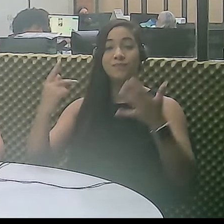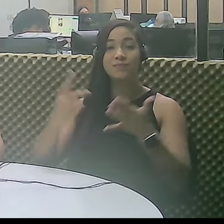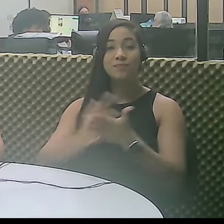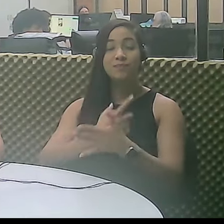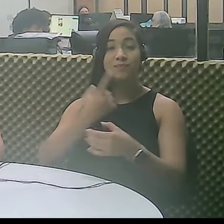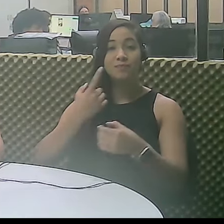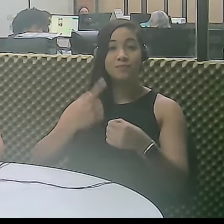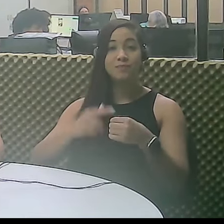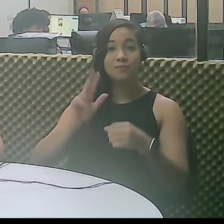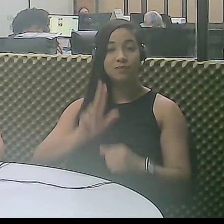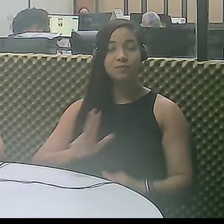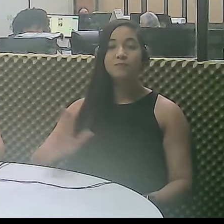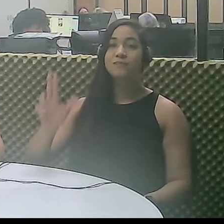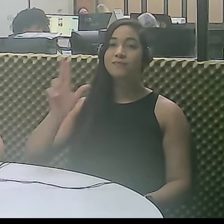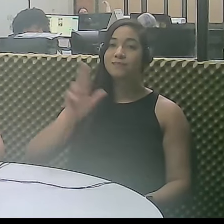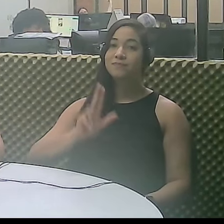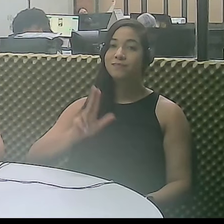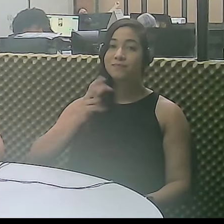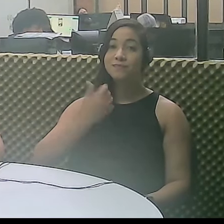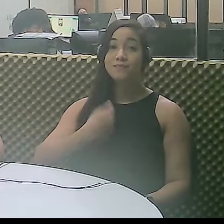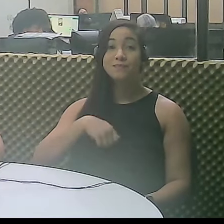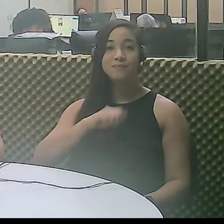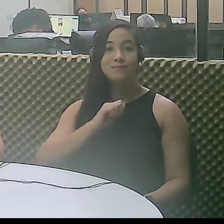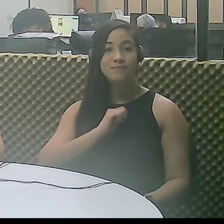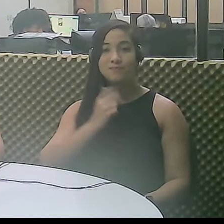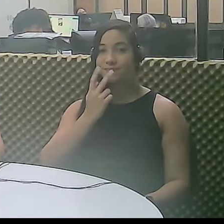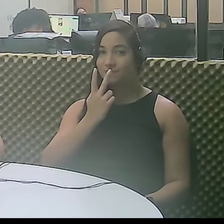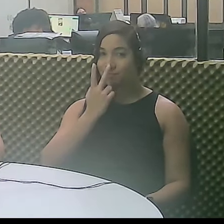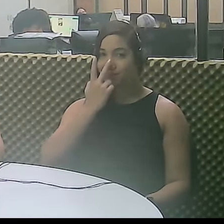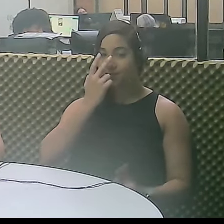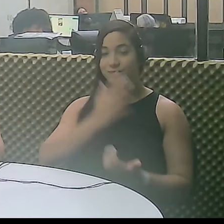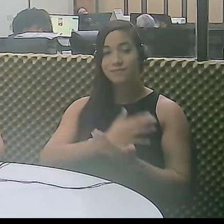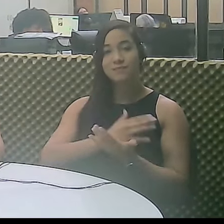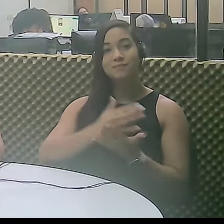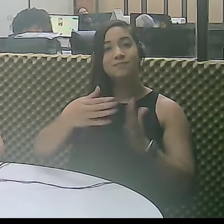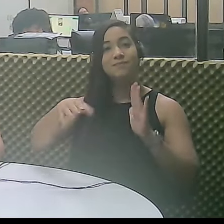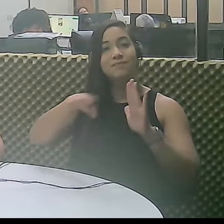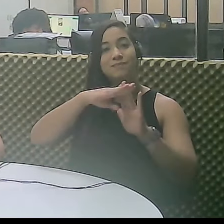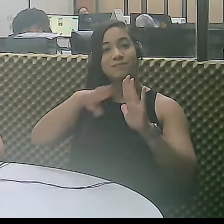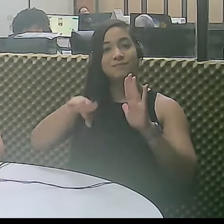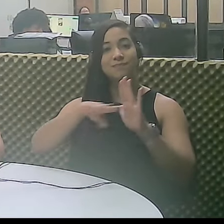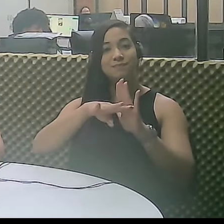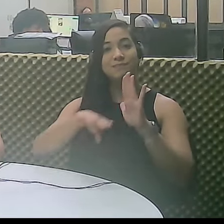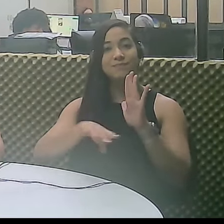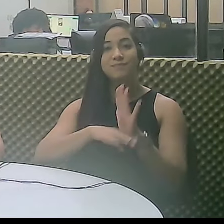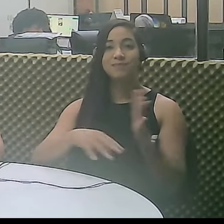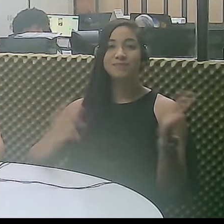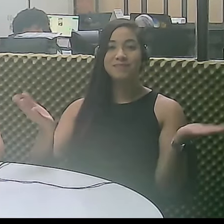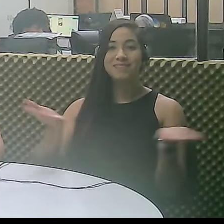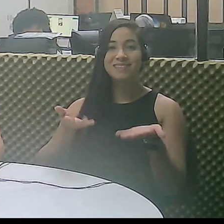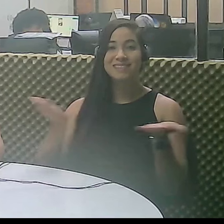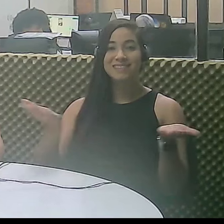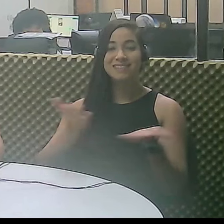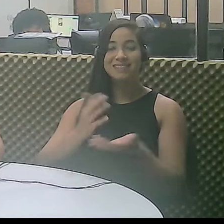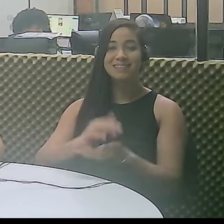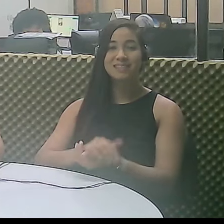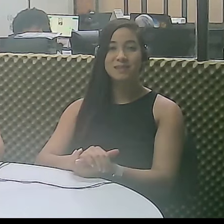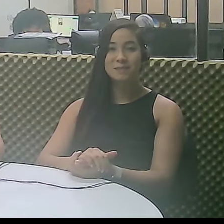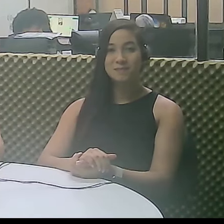de notícias sobre o que de fato acontece em Uberlândia. Eu sou Vanessa Gianotti e começamos com os destaques da edição de